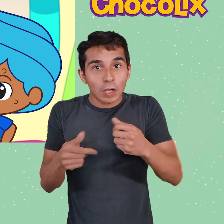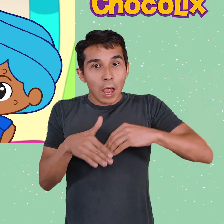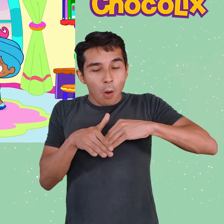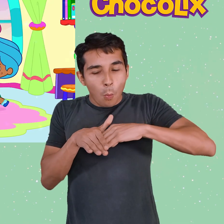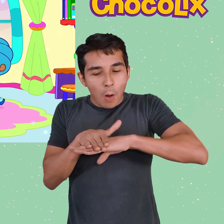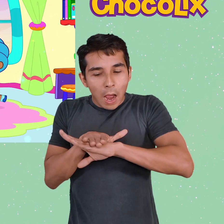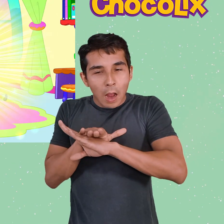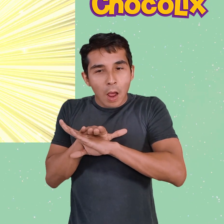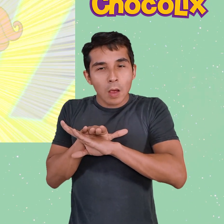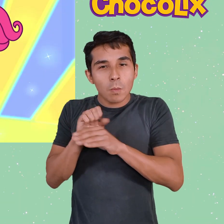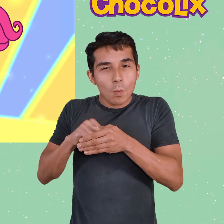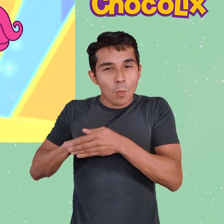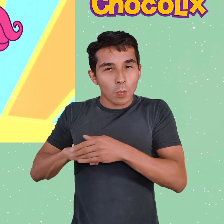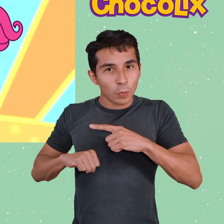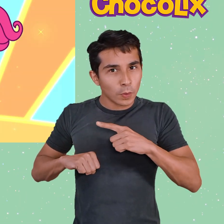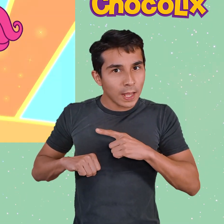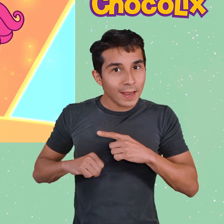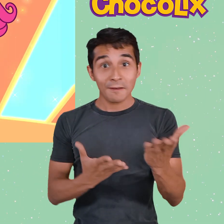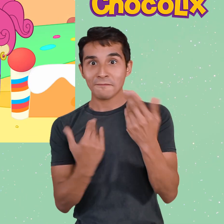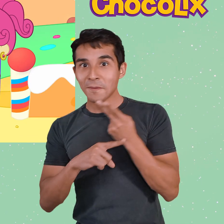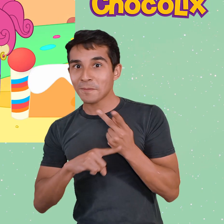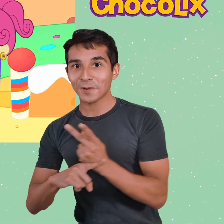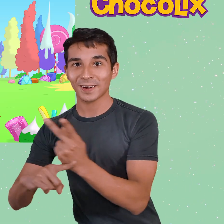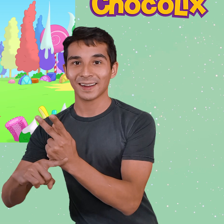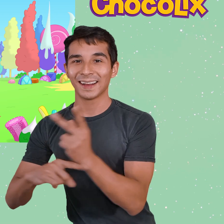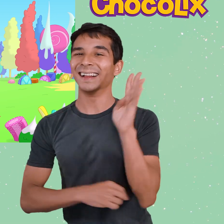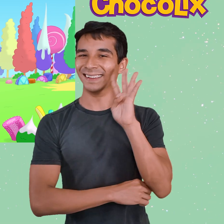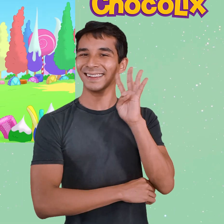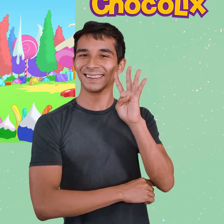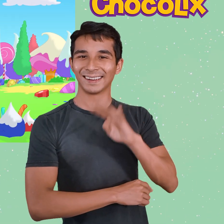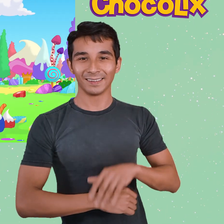procurar? Legal! Vamos lá! Vocês vão onde?